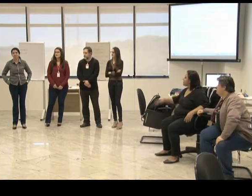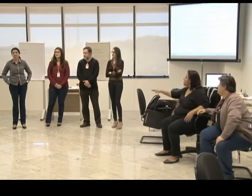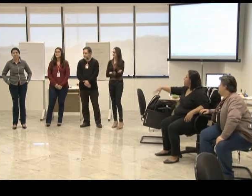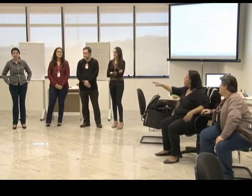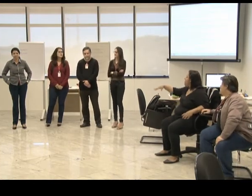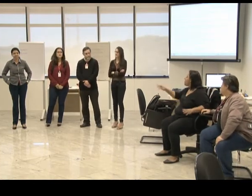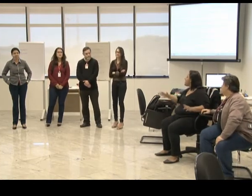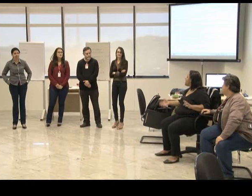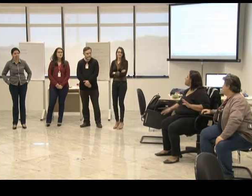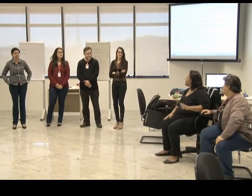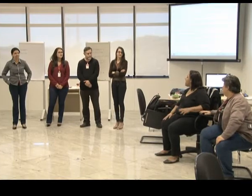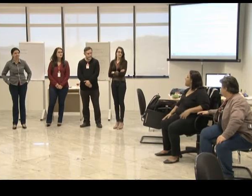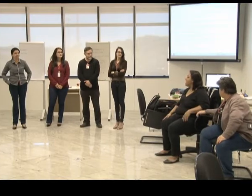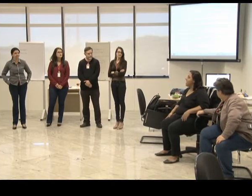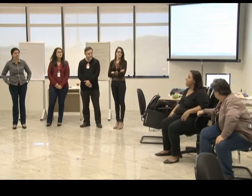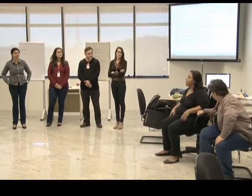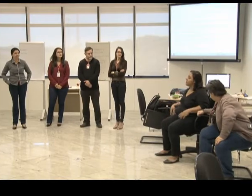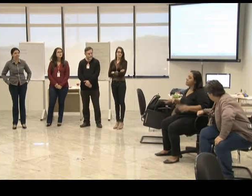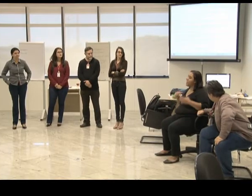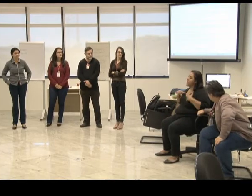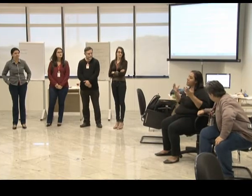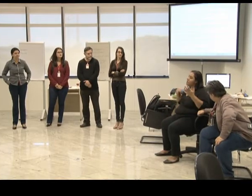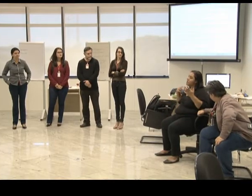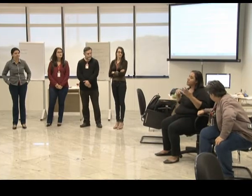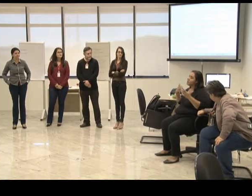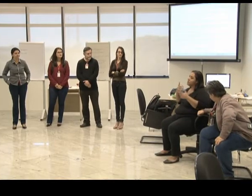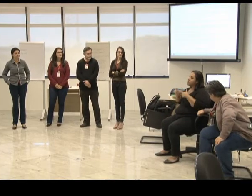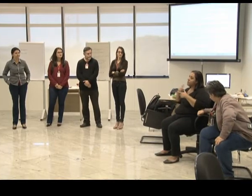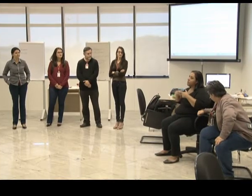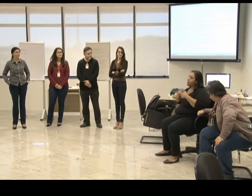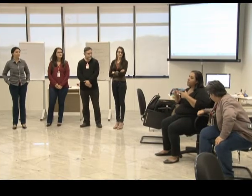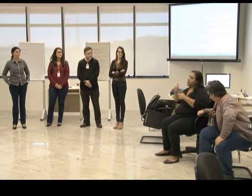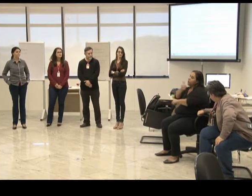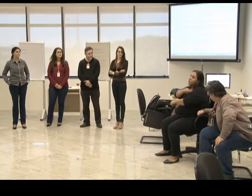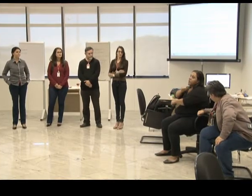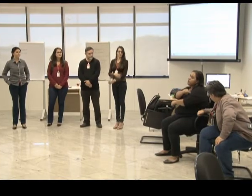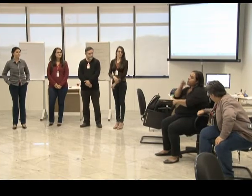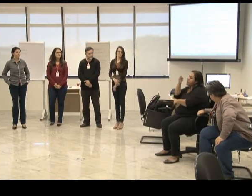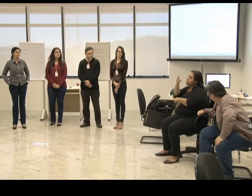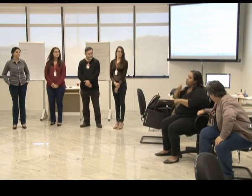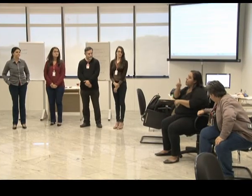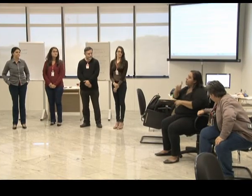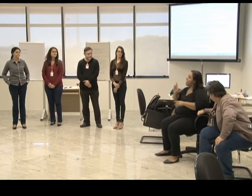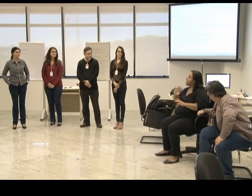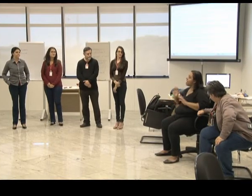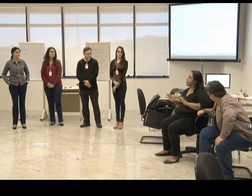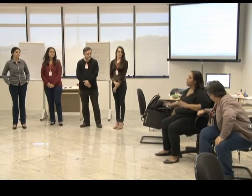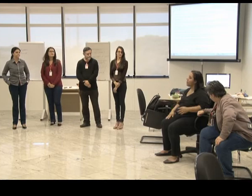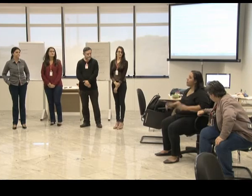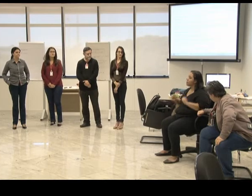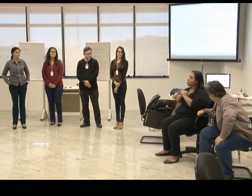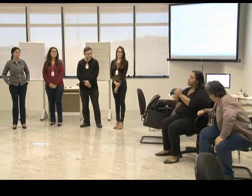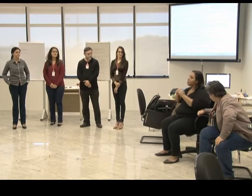Foi a única história dele. Ele falou assim, eu só tive problema no Rio. E de novo lá, não. Agora só junto.